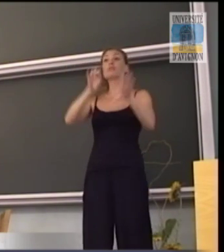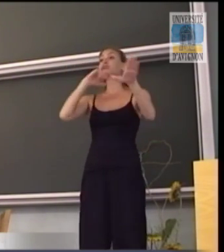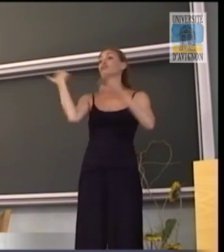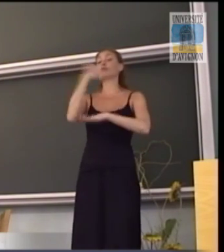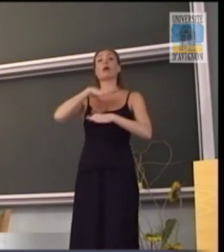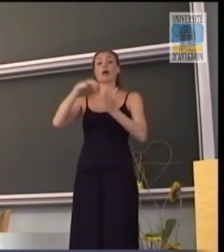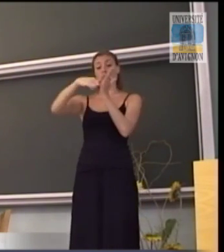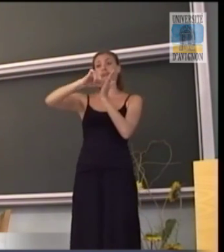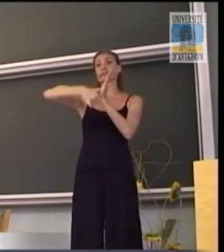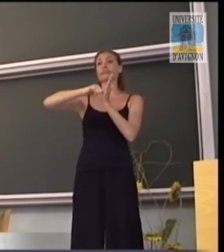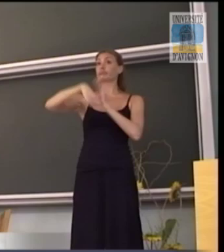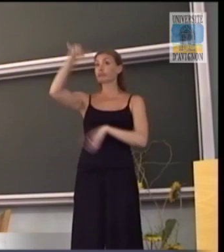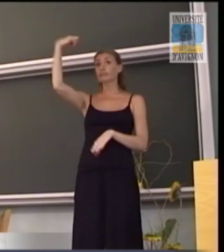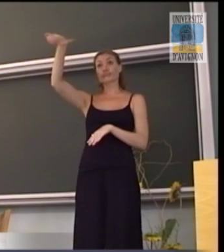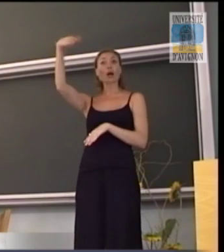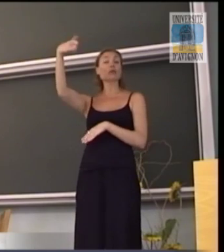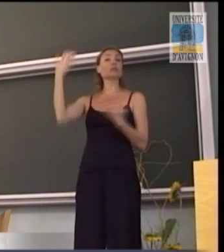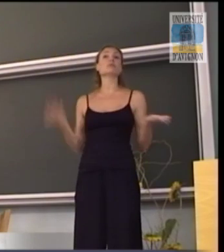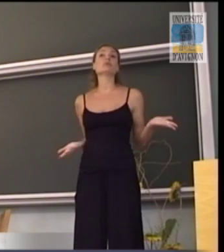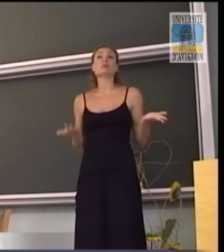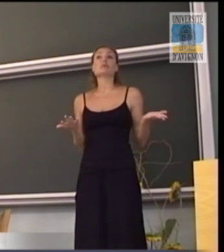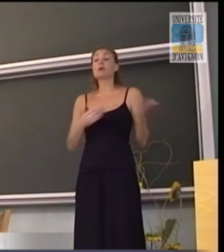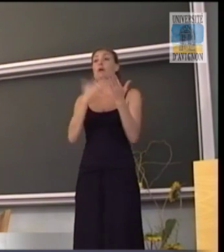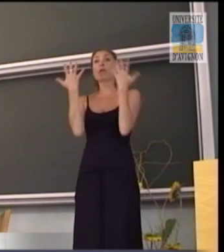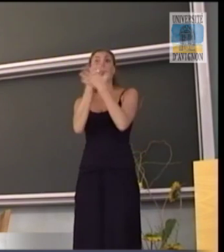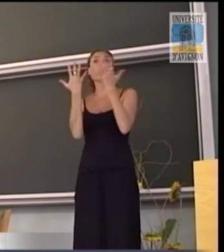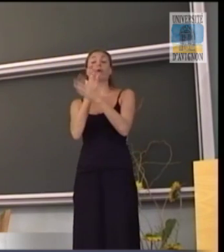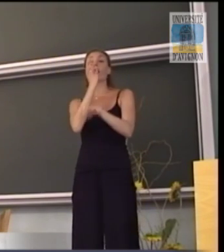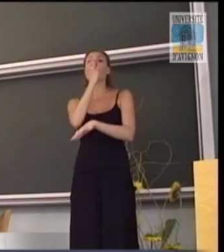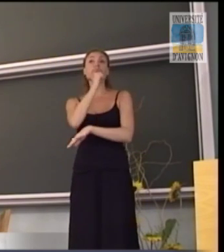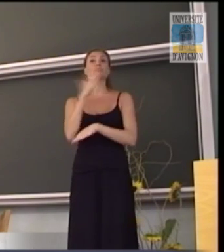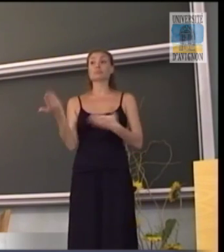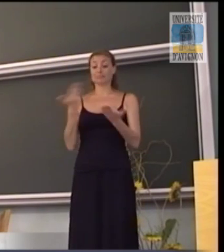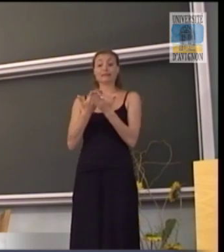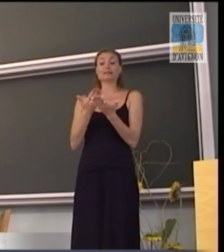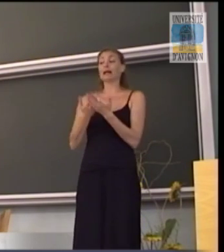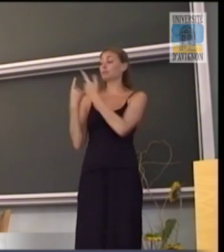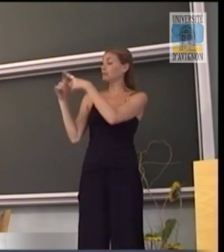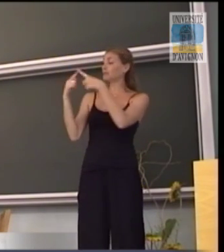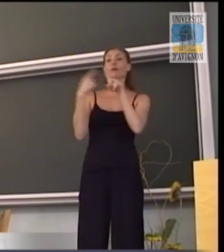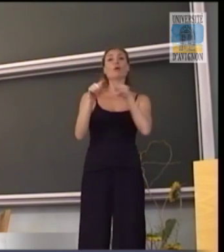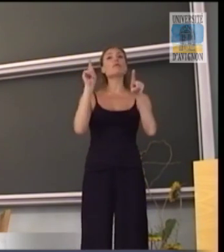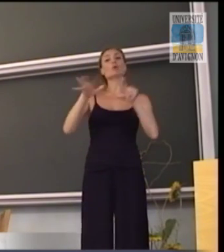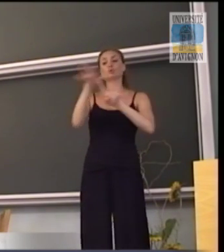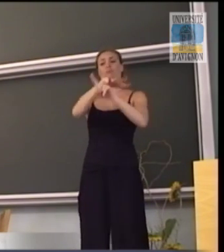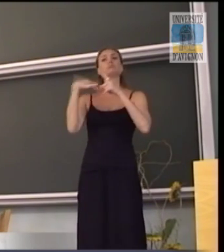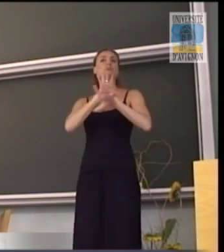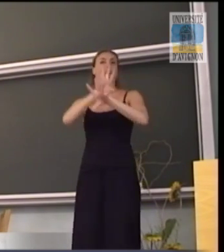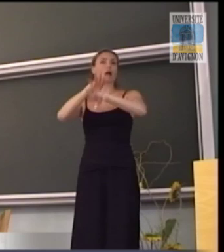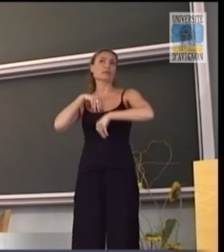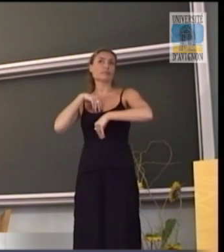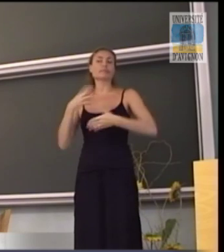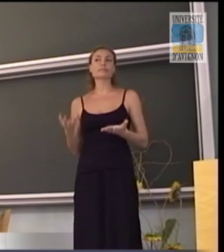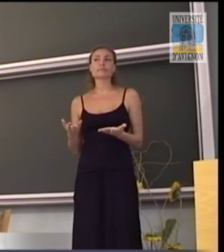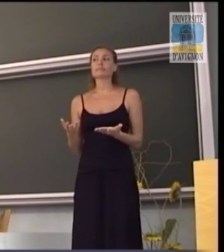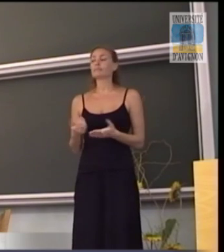unique, doivent être vraiment imprégnées dans la société. Parce que quand on voit